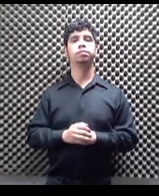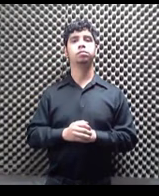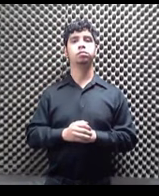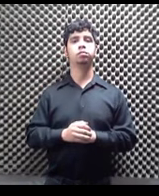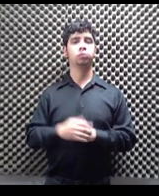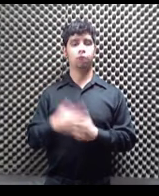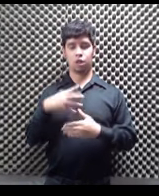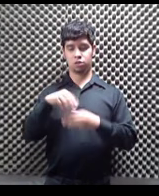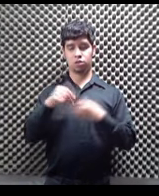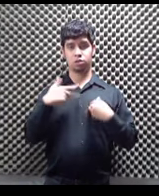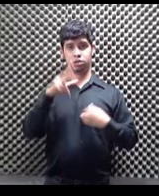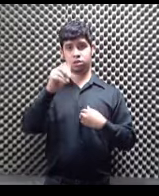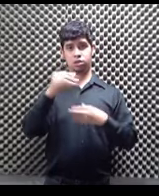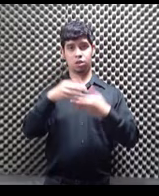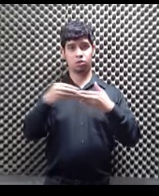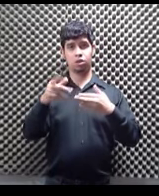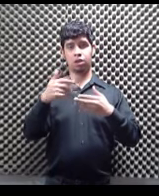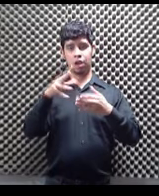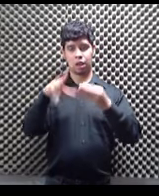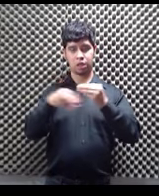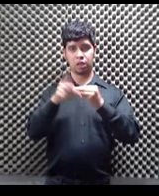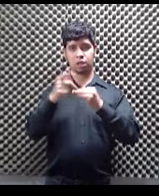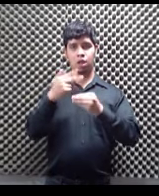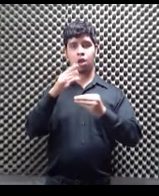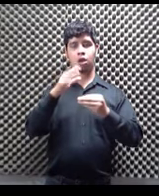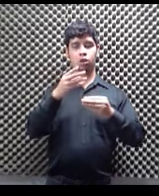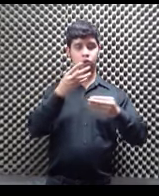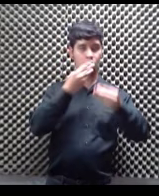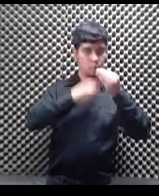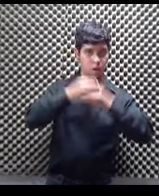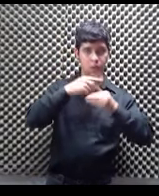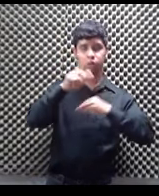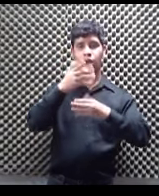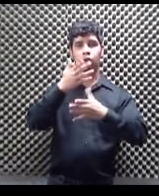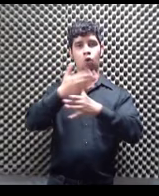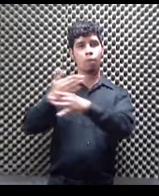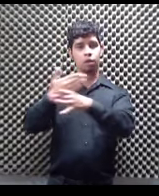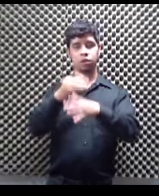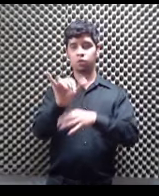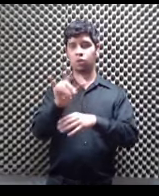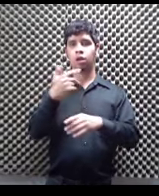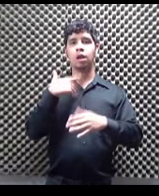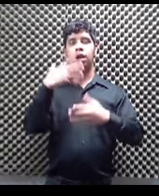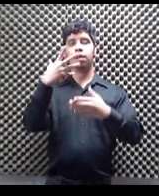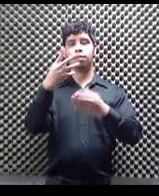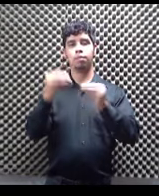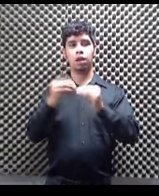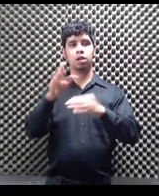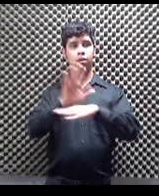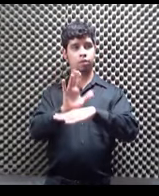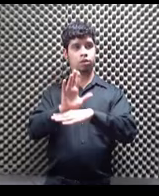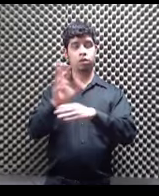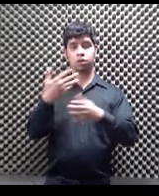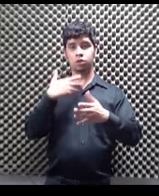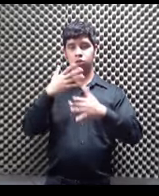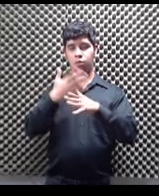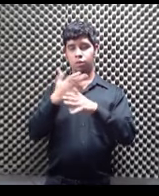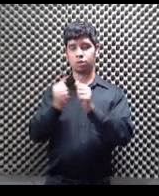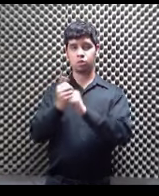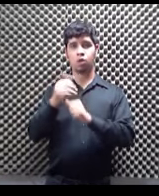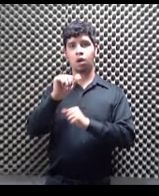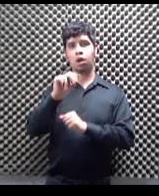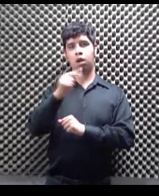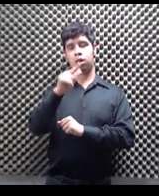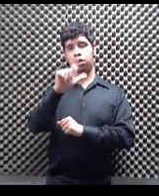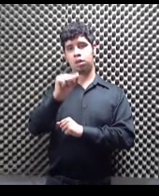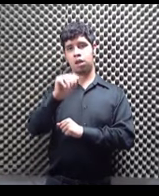$30, incluye el cóctel, la actividad de confraternización y la película con Ángela Meyer, con